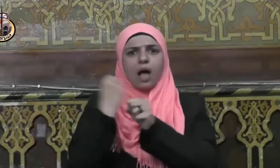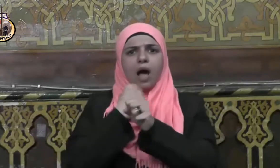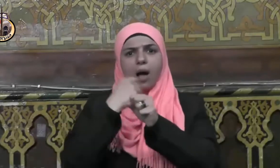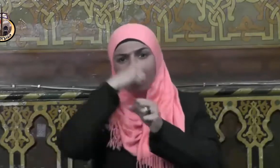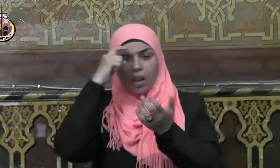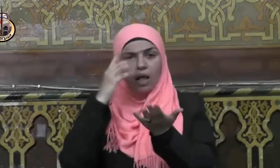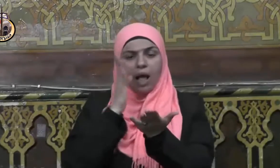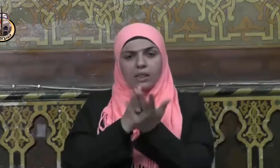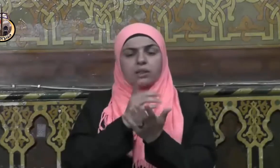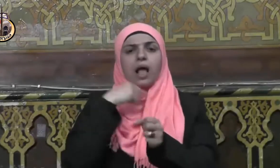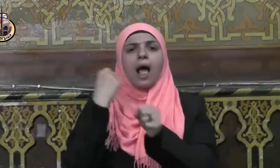بالعمل المثمر